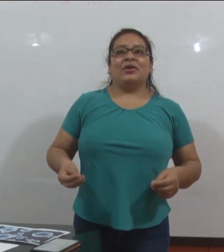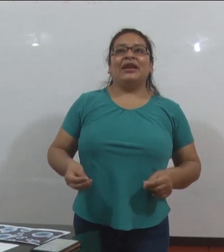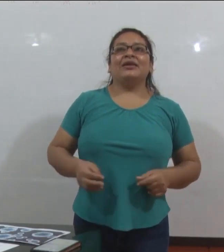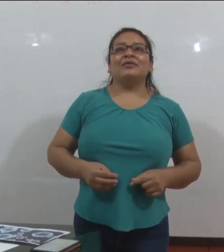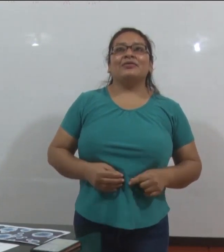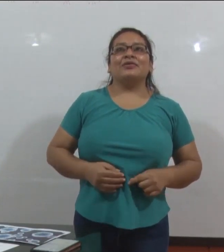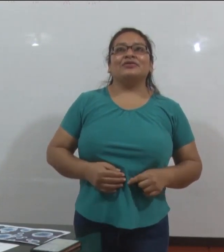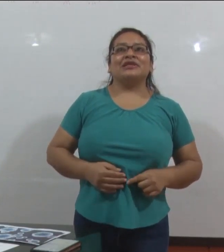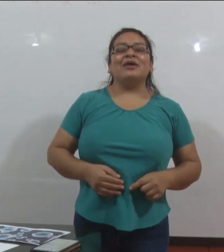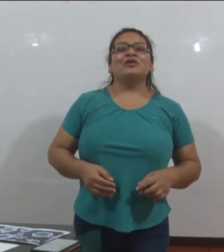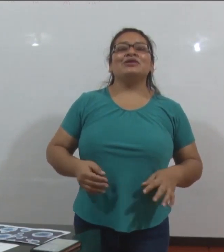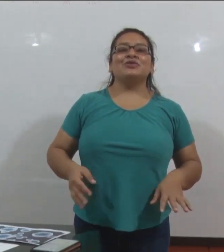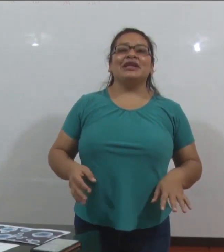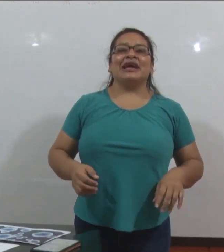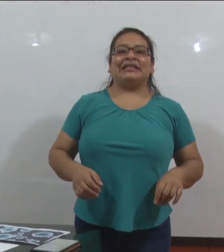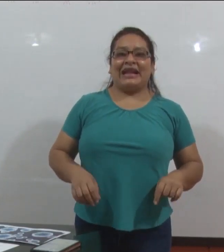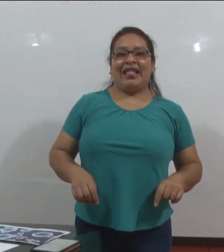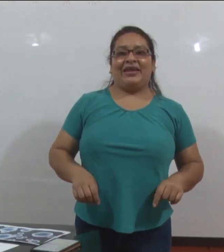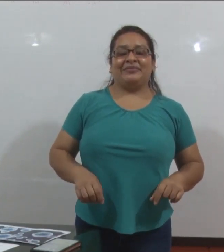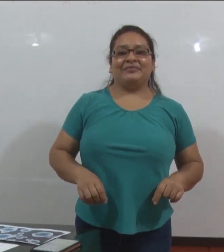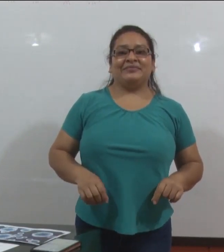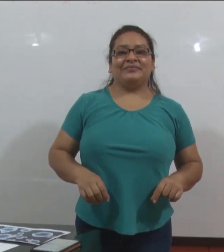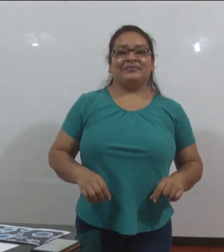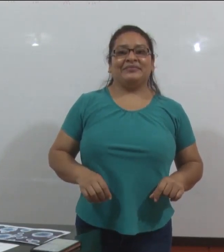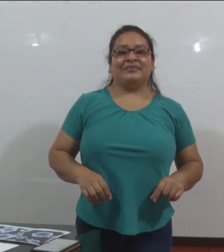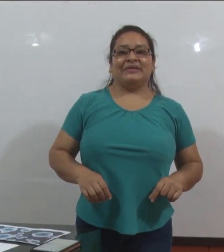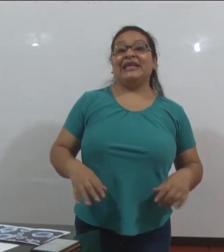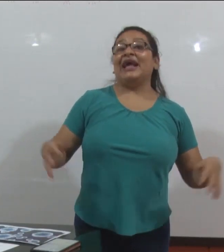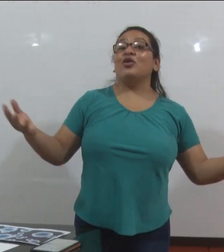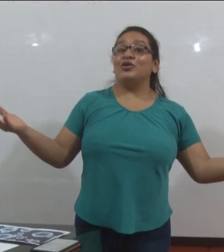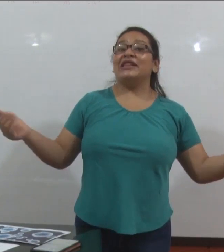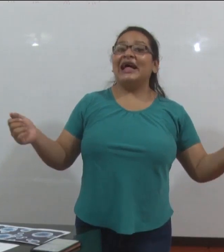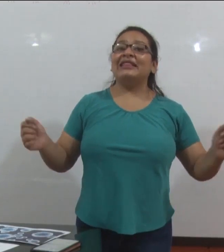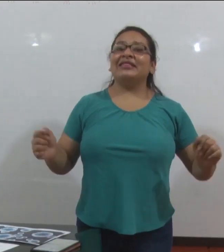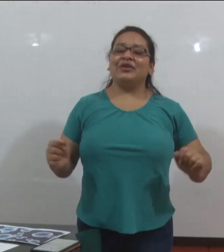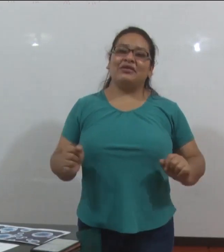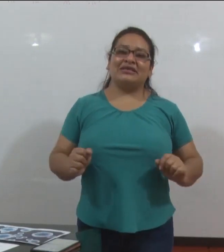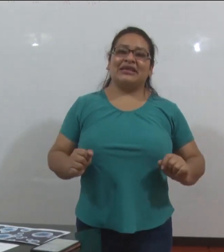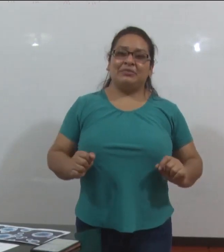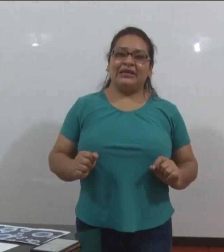Escuela Gustavo Zúñiga Andrade de la comunidad de Nueva Ceibita,